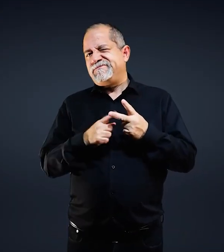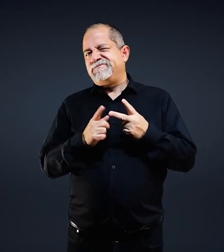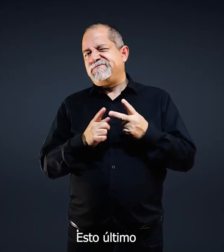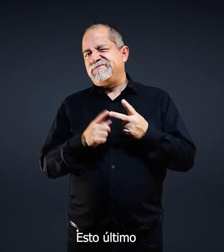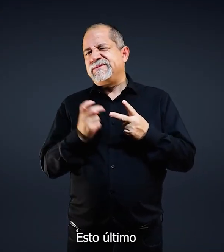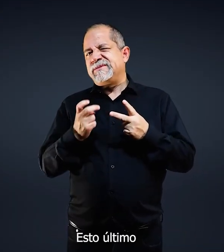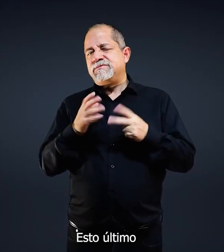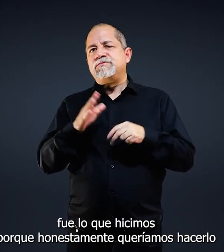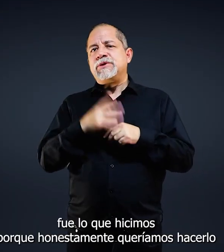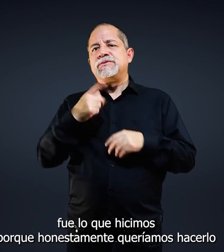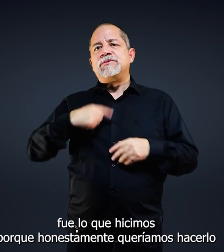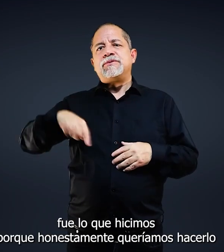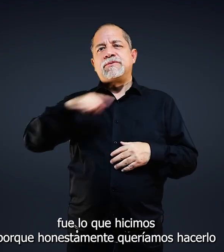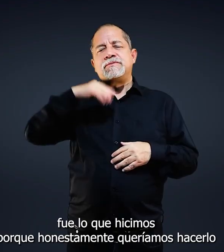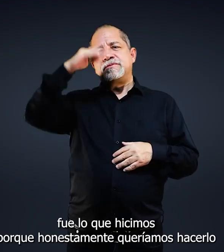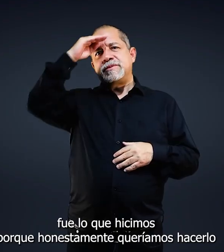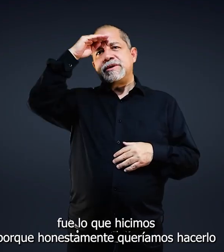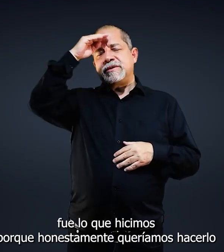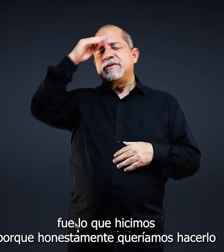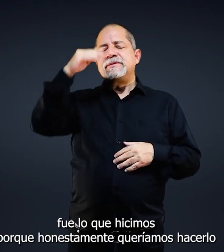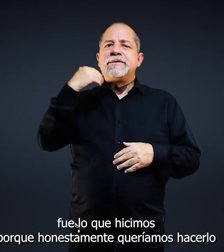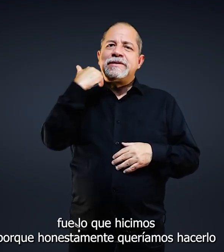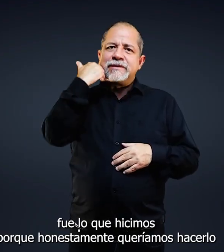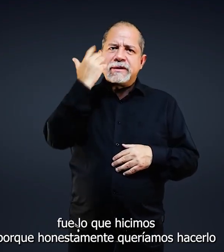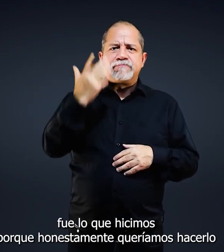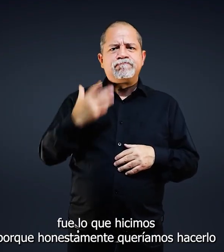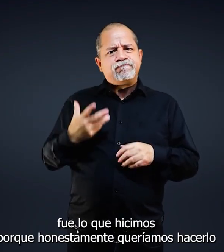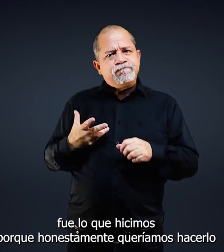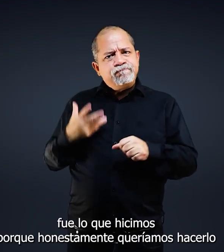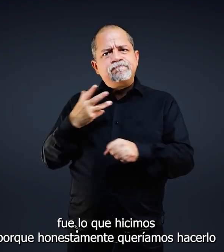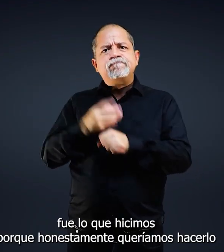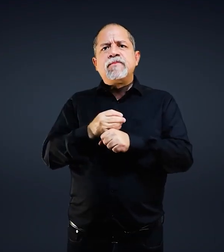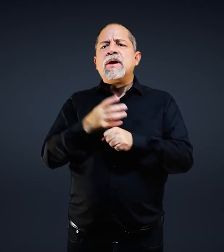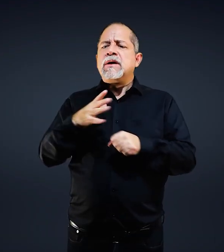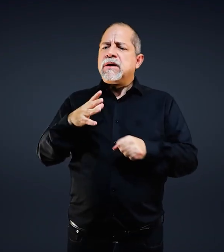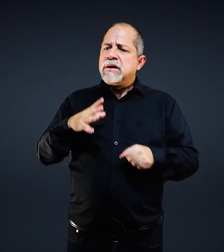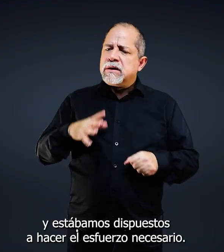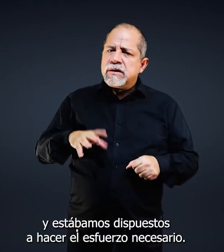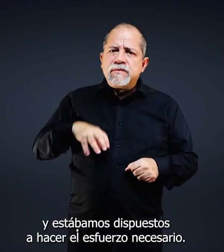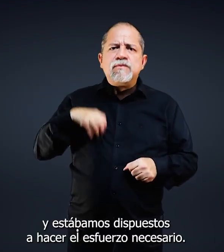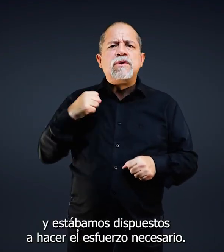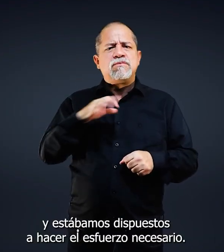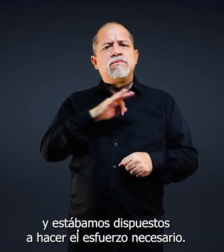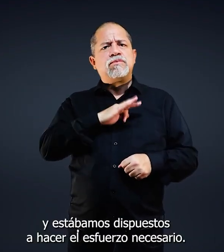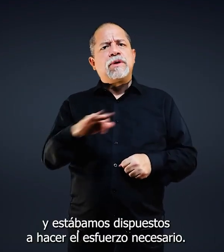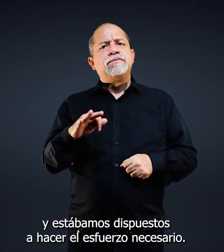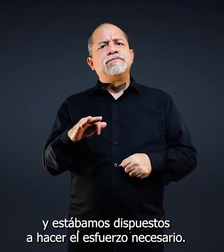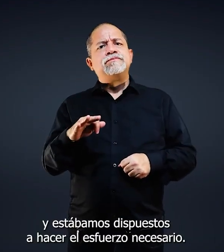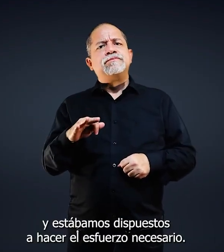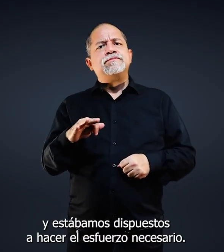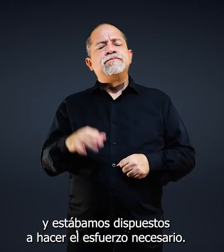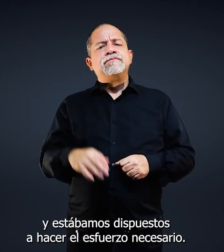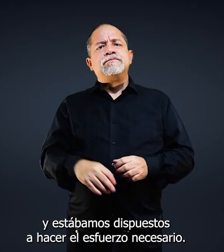Esto último fue lo que hicimos, porque honestamente queríamos hacerlo, y estábamos dispuestos a hacer el esfuerzo